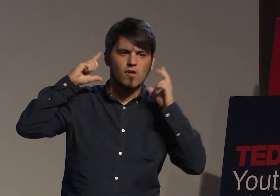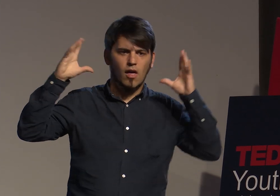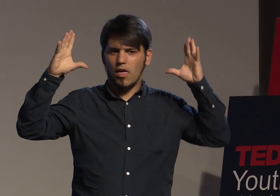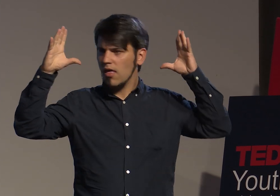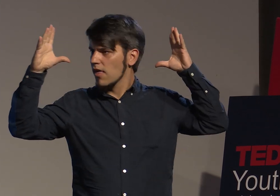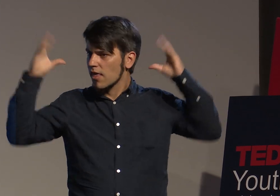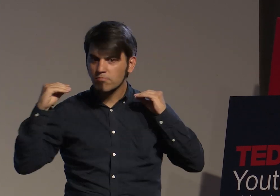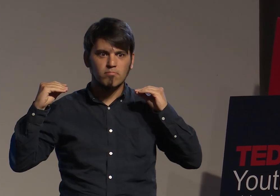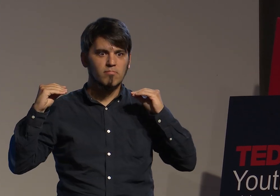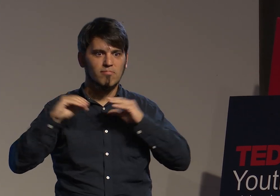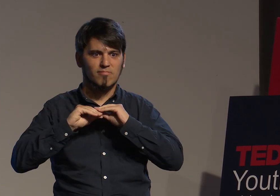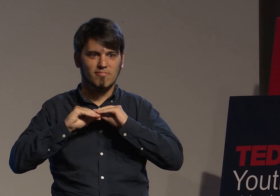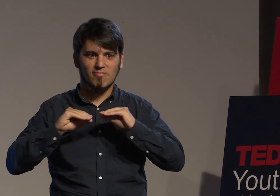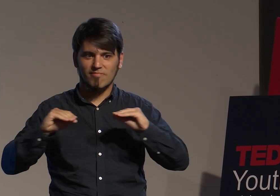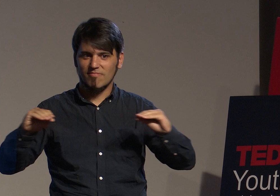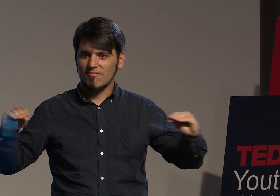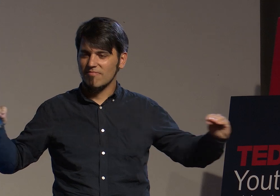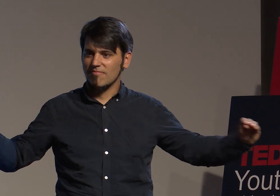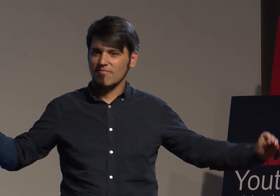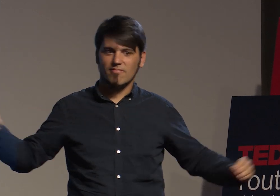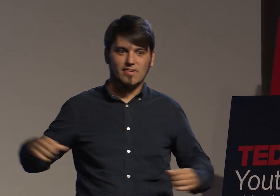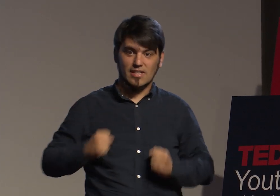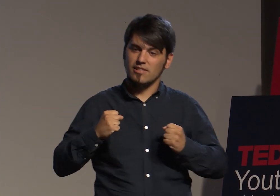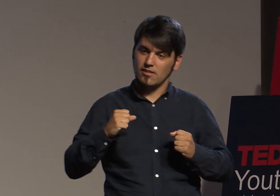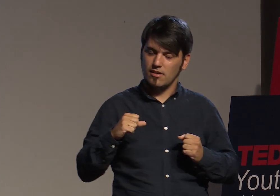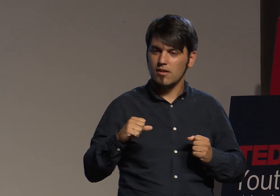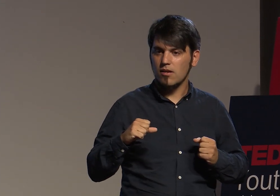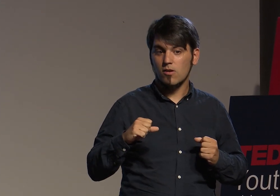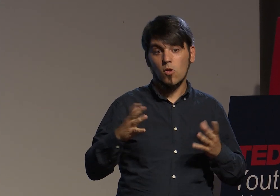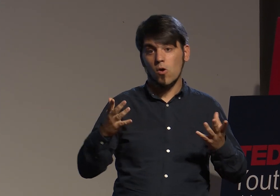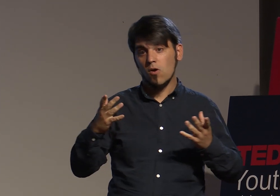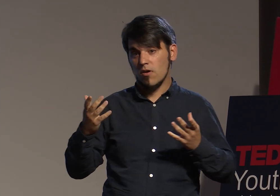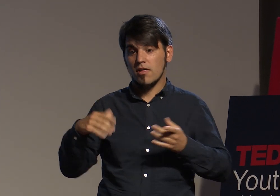понякога се почувствате потиснати, бидейки в тишина и се изпитва стрес.